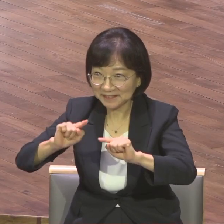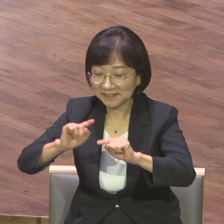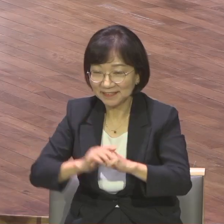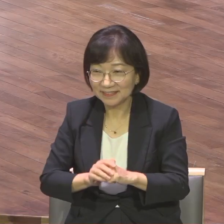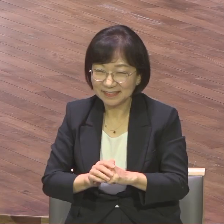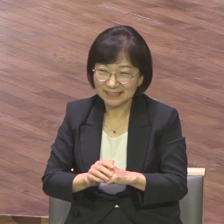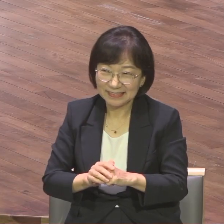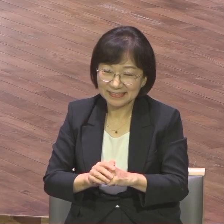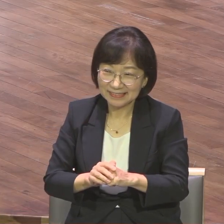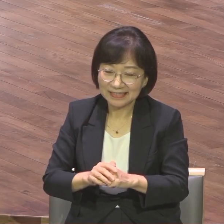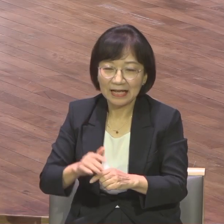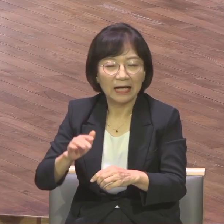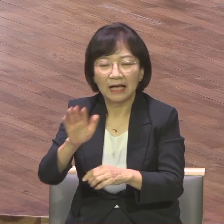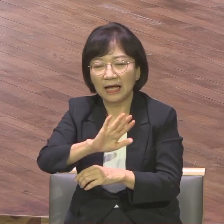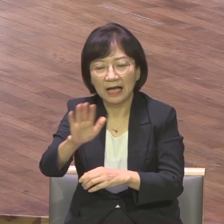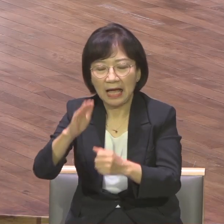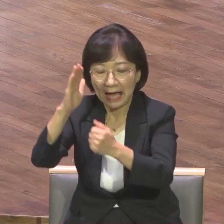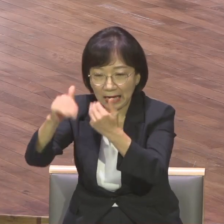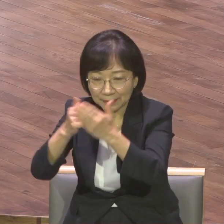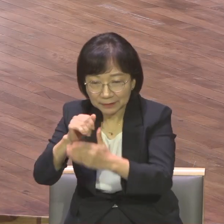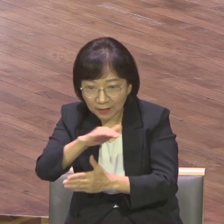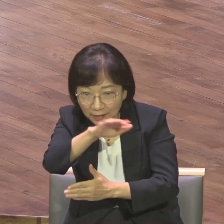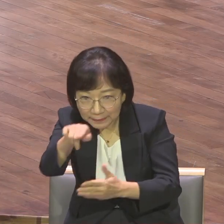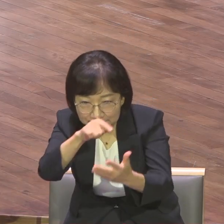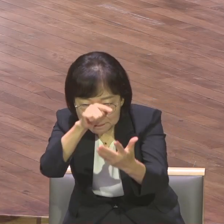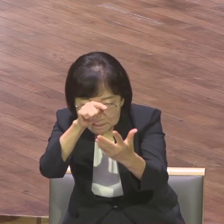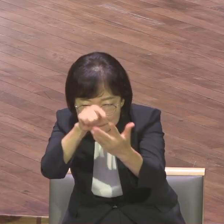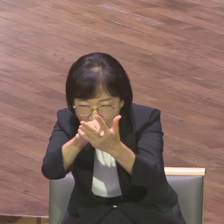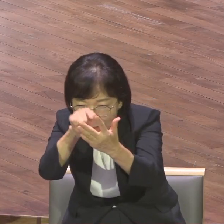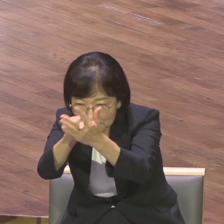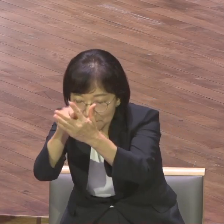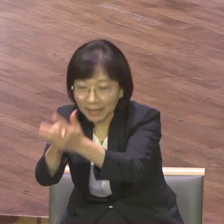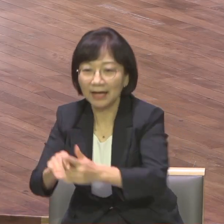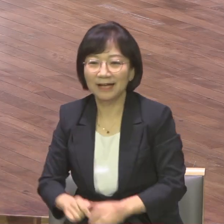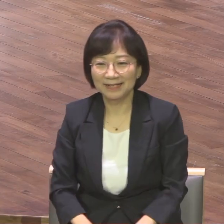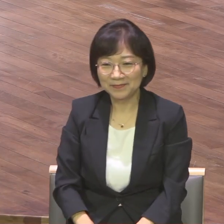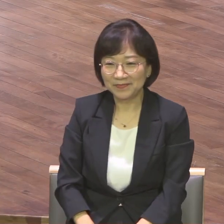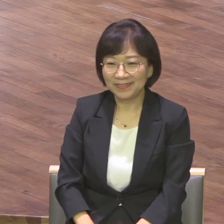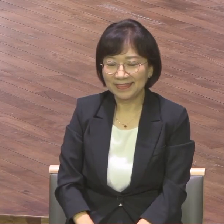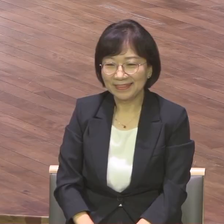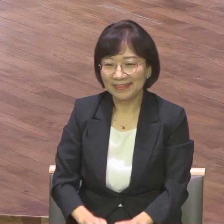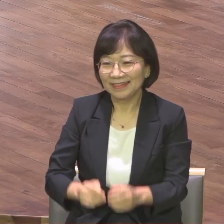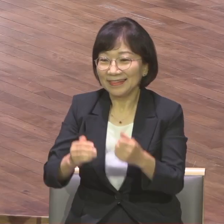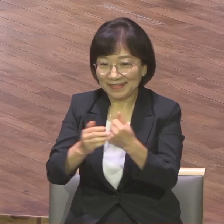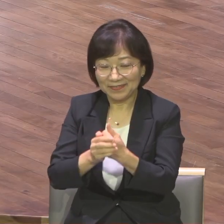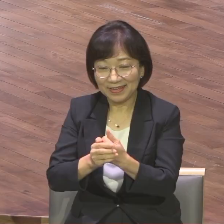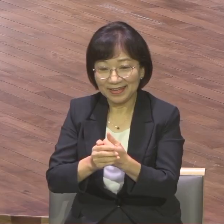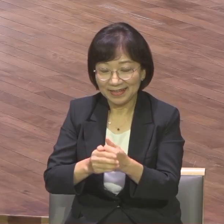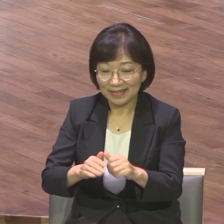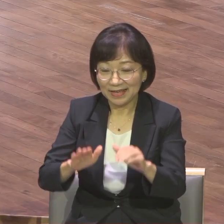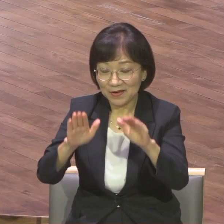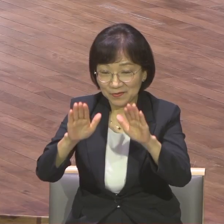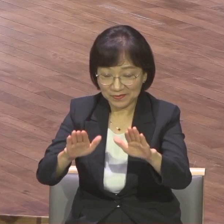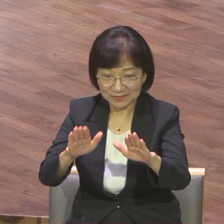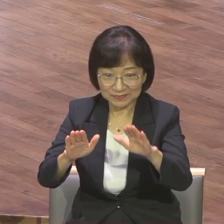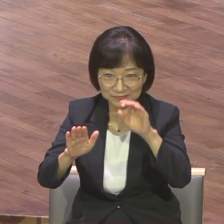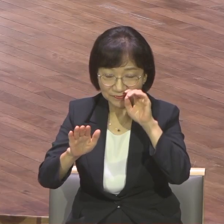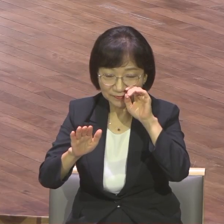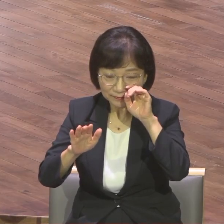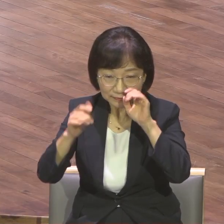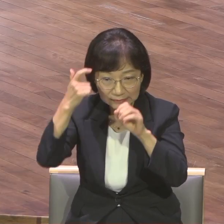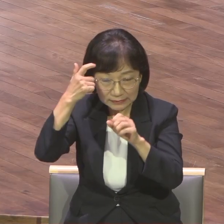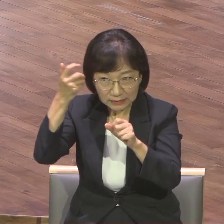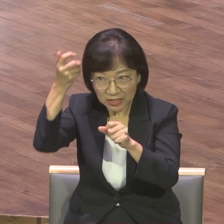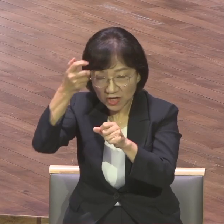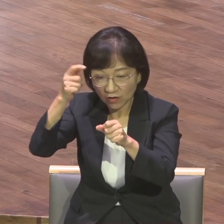보십니까? 중심을 보신다 그랬잖아요. 중심. 오늘 우리의 삶 속에 여러분의 말씀 제목처럼 영적으로